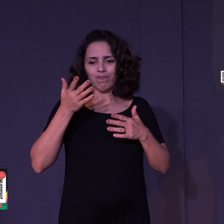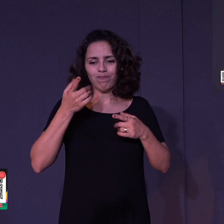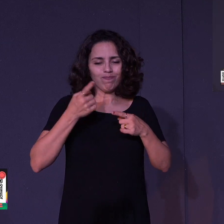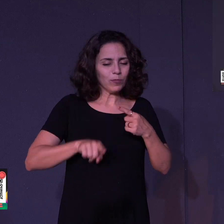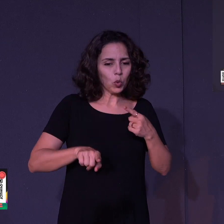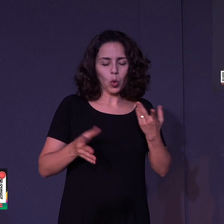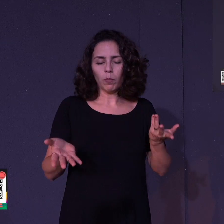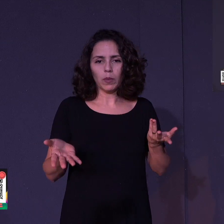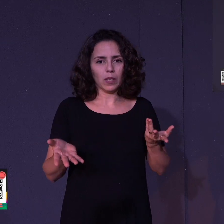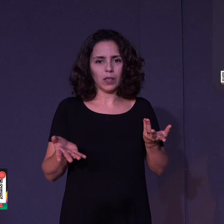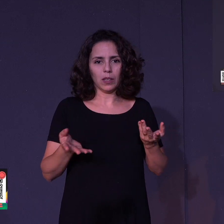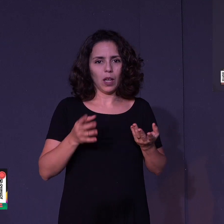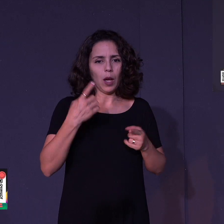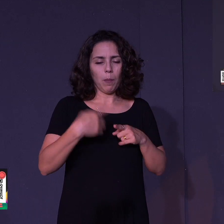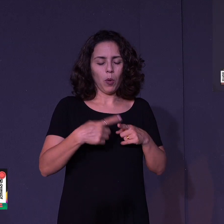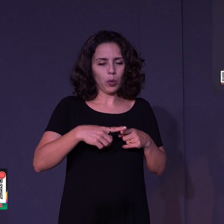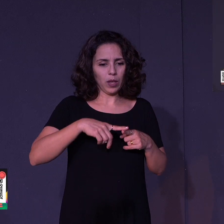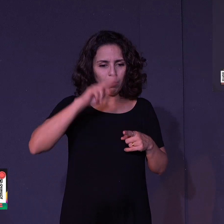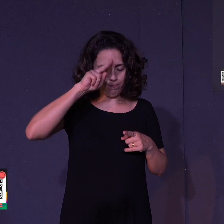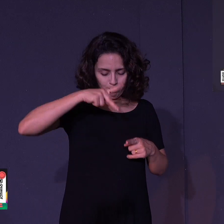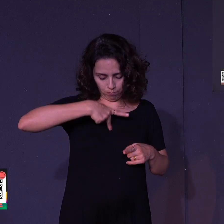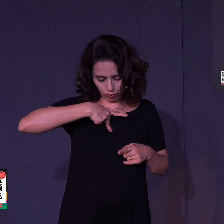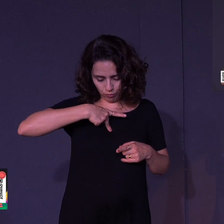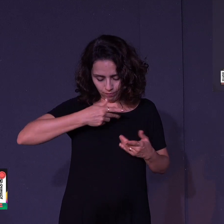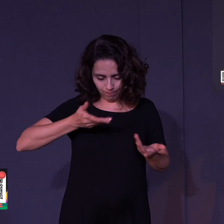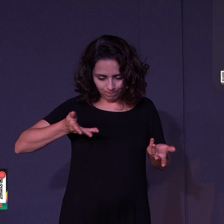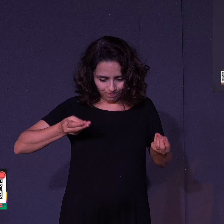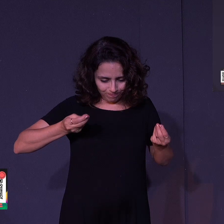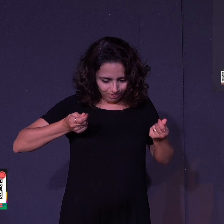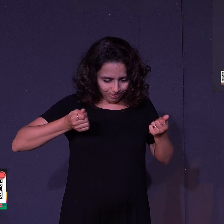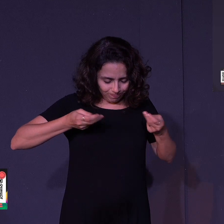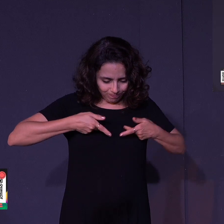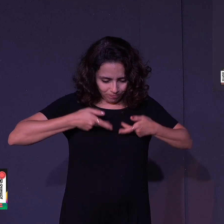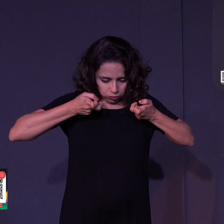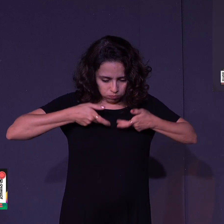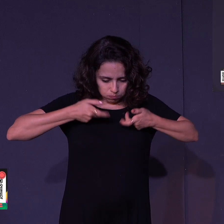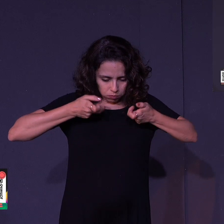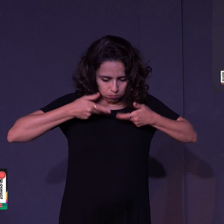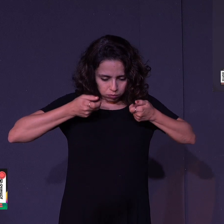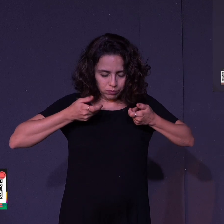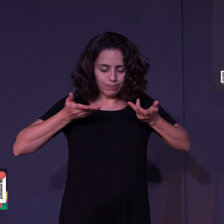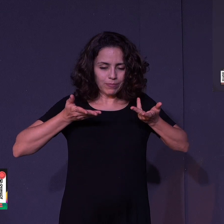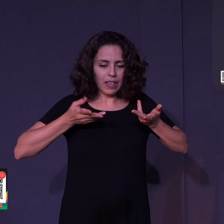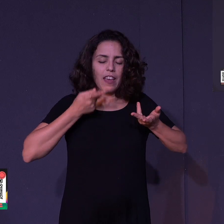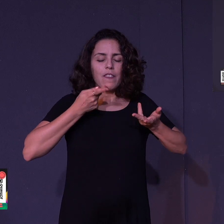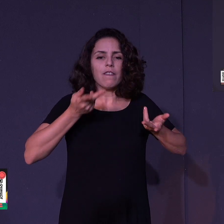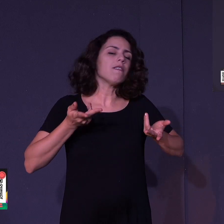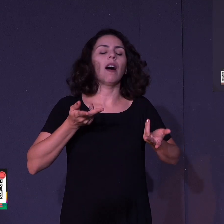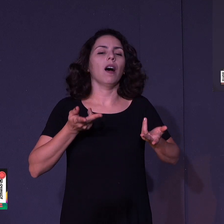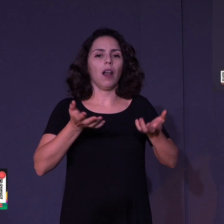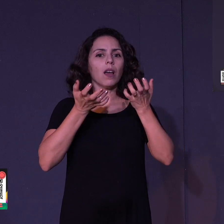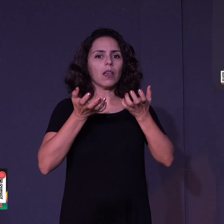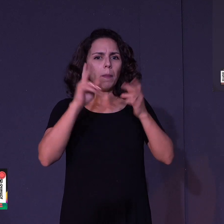olham para os seus problemas, para as suas situações e de forma equivocada buscam a paz, é uma realidade que muitas vezes é aplicada à minha e à